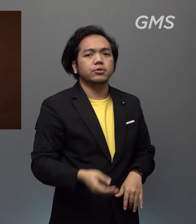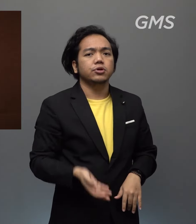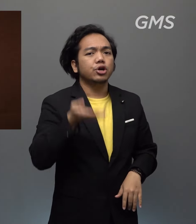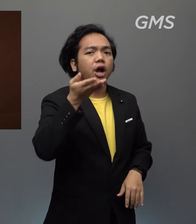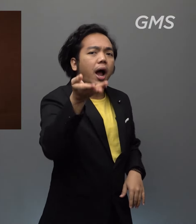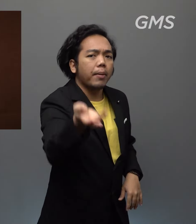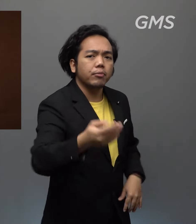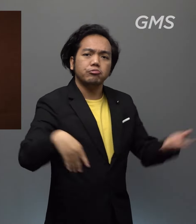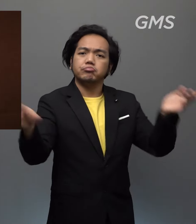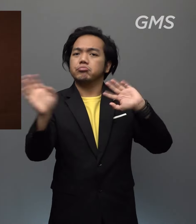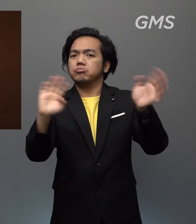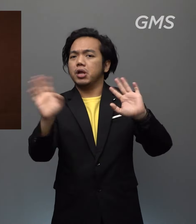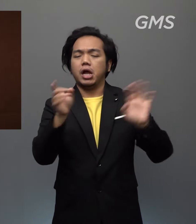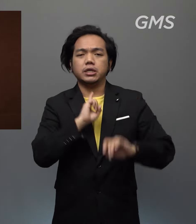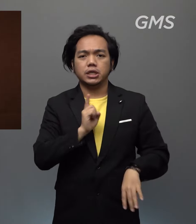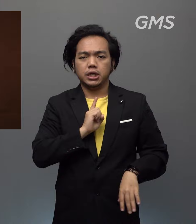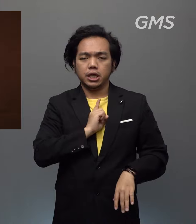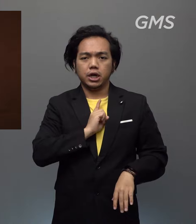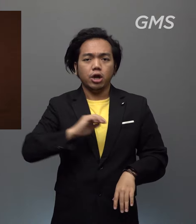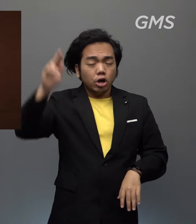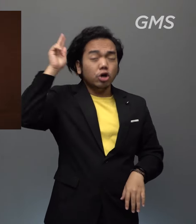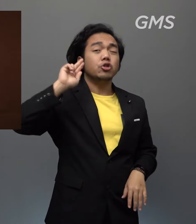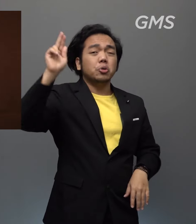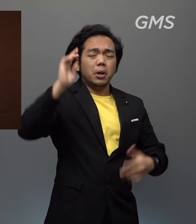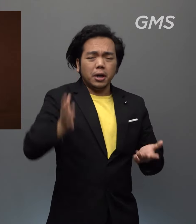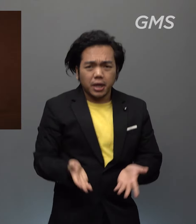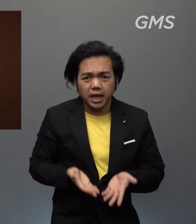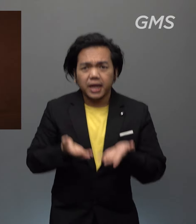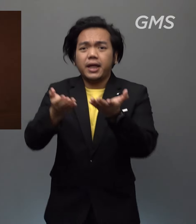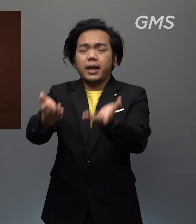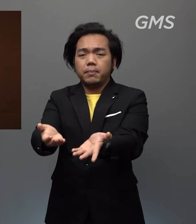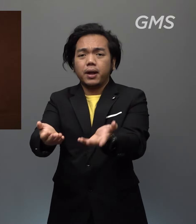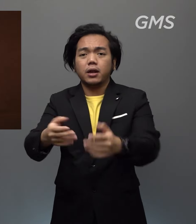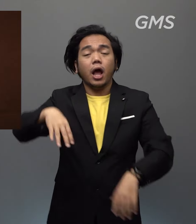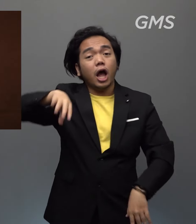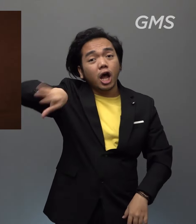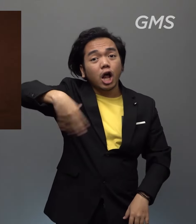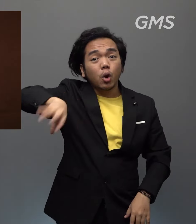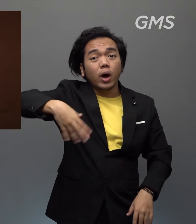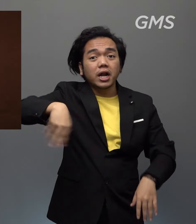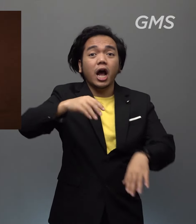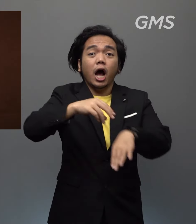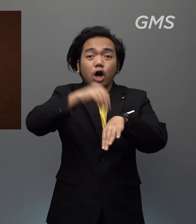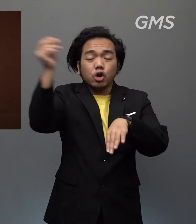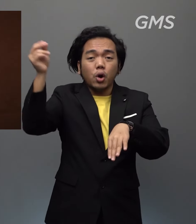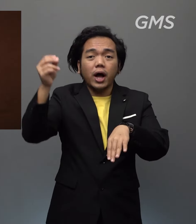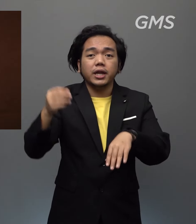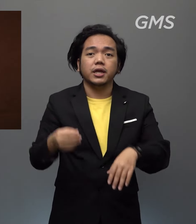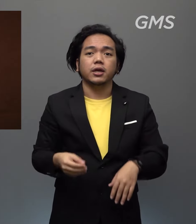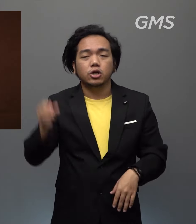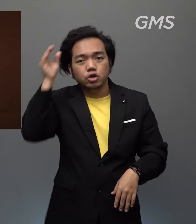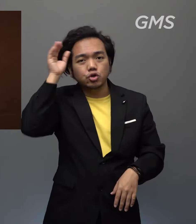kirimkan orang-orang keluarga rohani karena berkat besar di dalam hidup kita. Salah satunya yang sering terabaikan adalah orang-orang yang